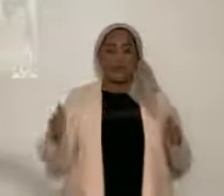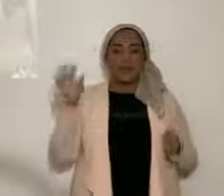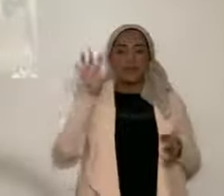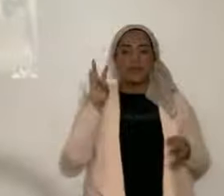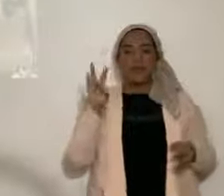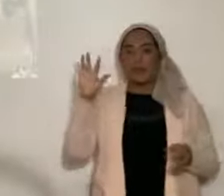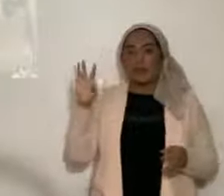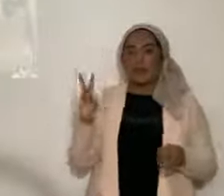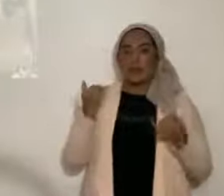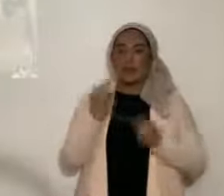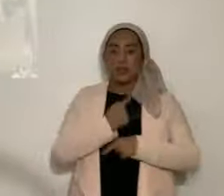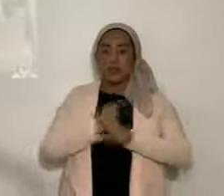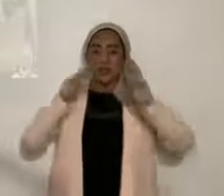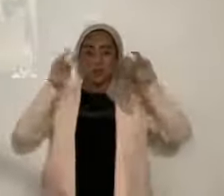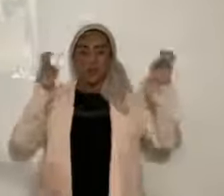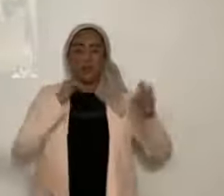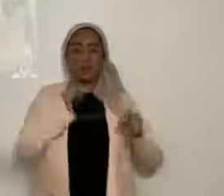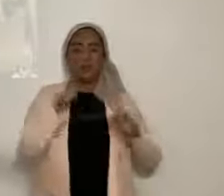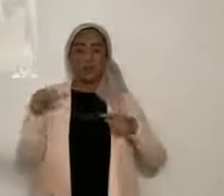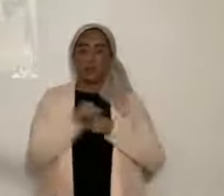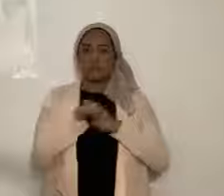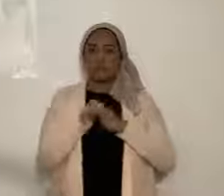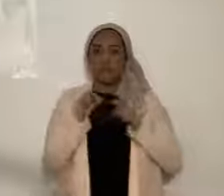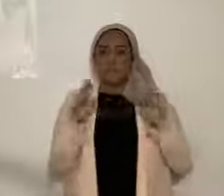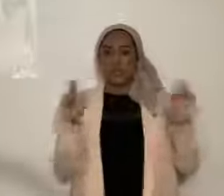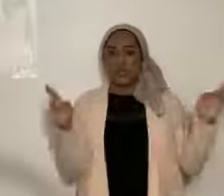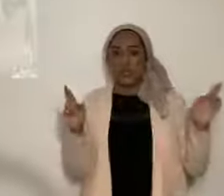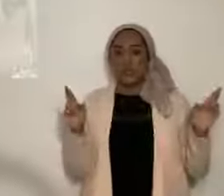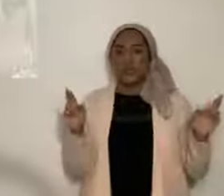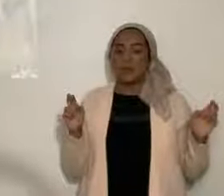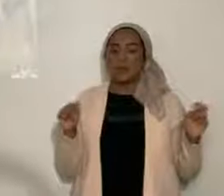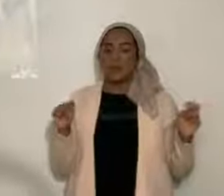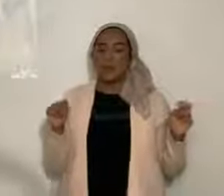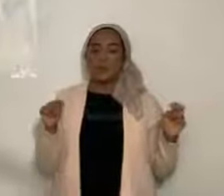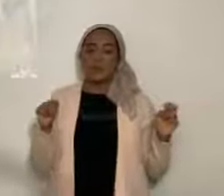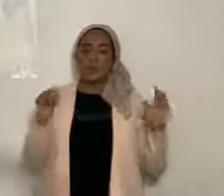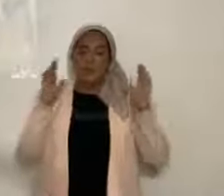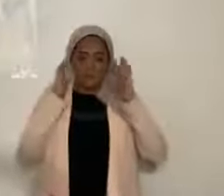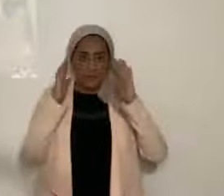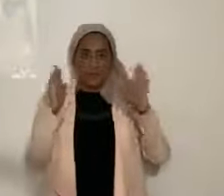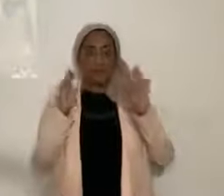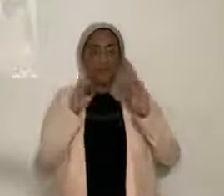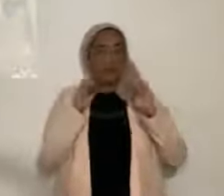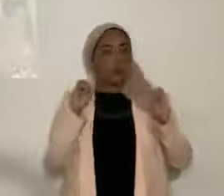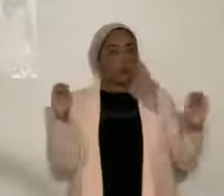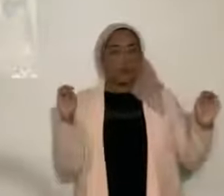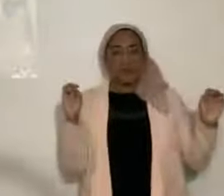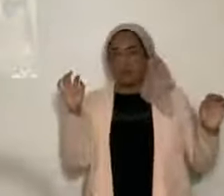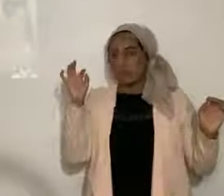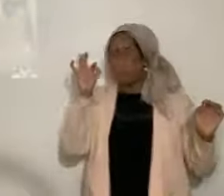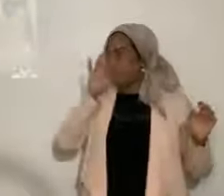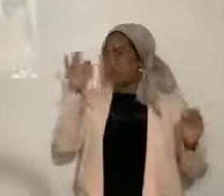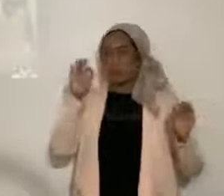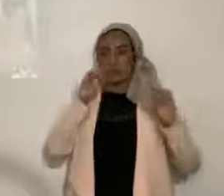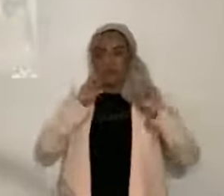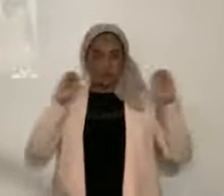76, el tema se llama Prepárate. Mucha atención, nadie se distraiga,